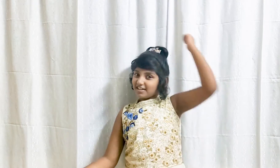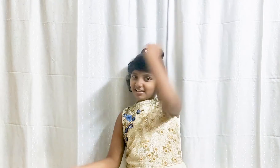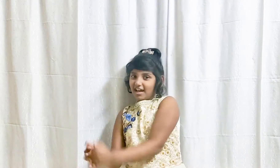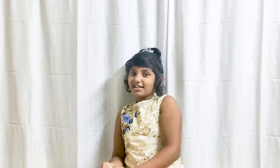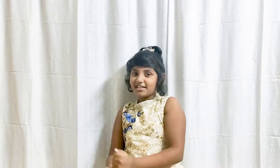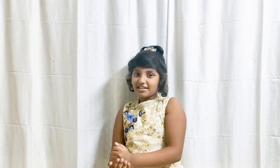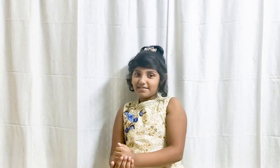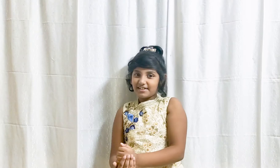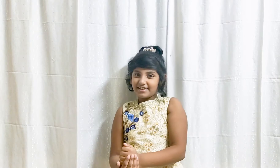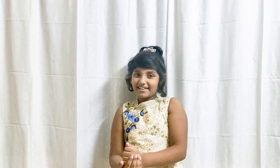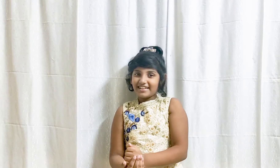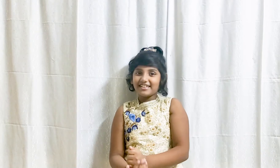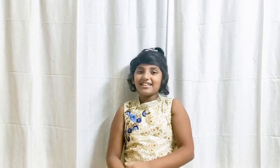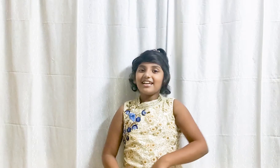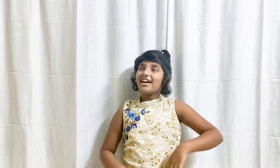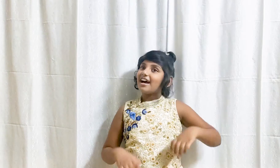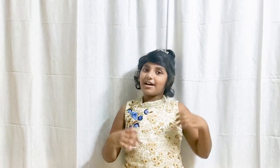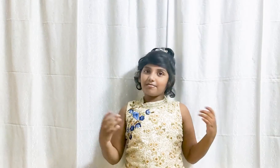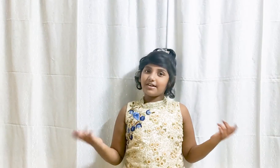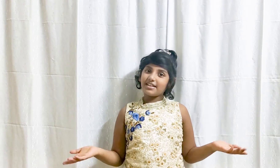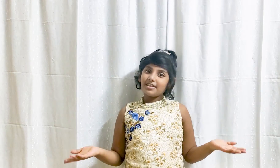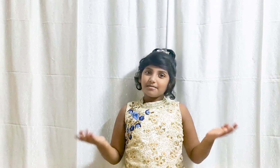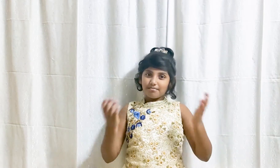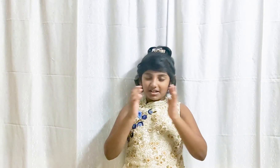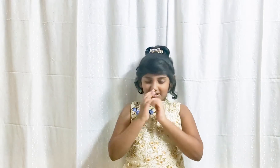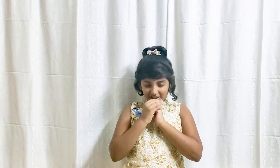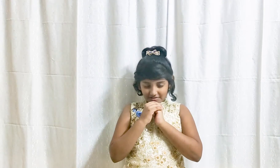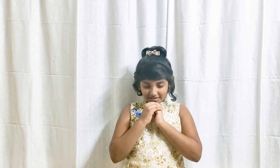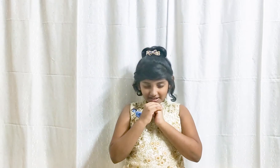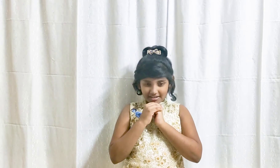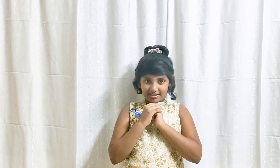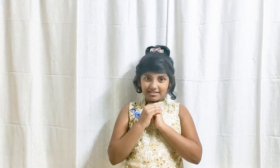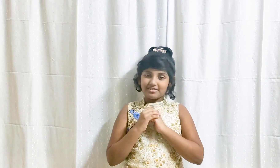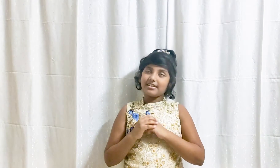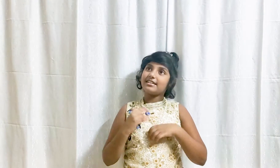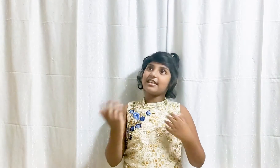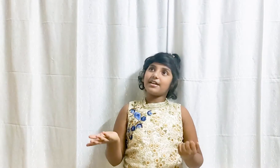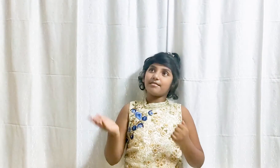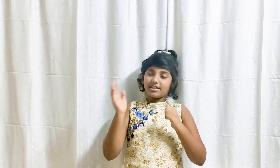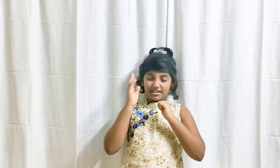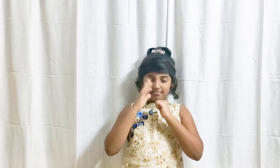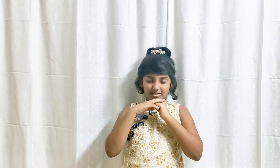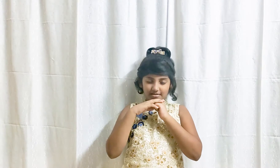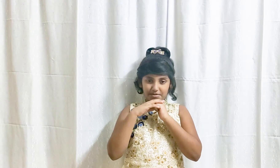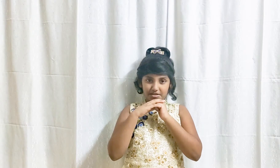சிலுவையில் அறிந்தவர்களே அவர் மன்னியுங்கள் என்று தேவனிடம்